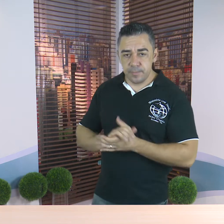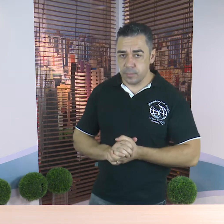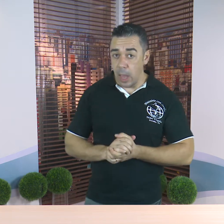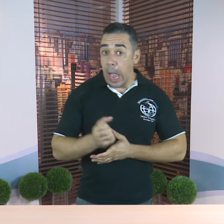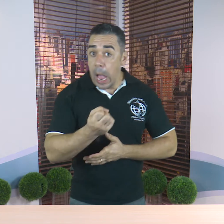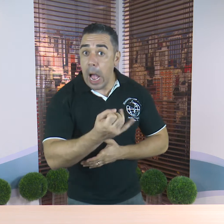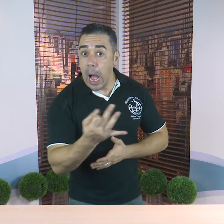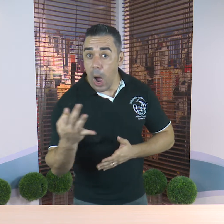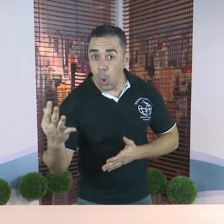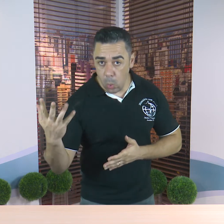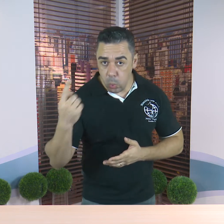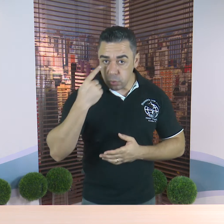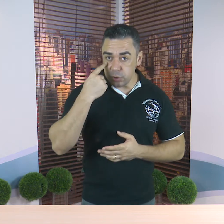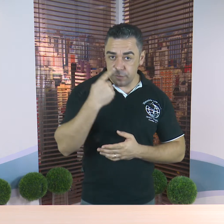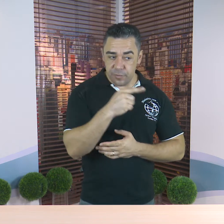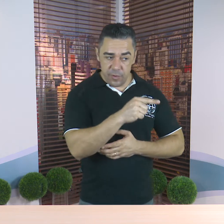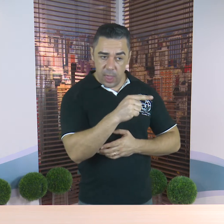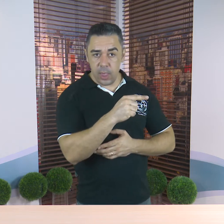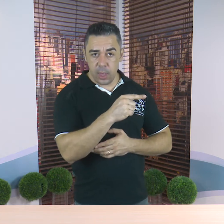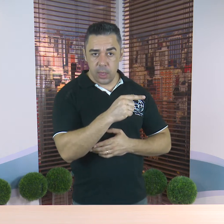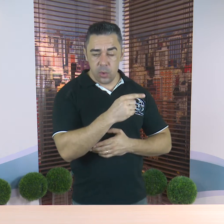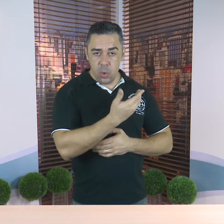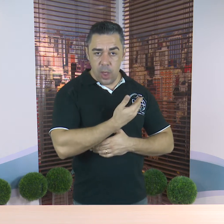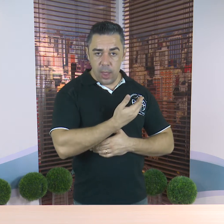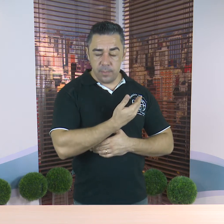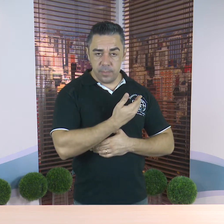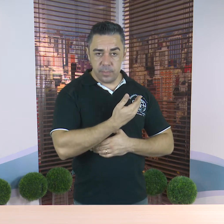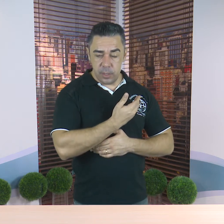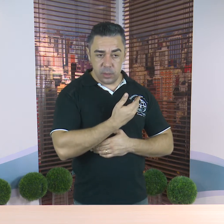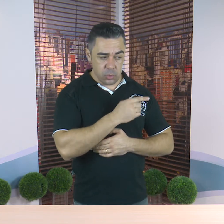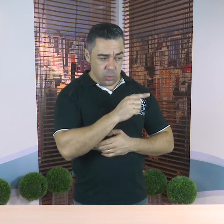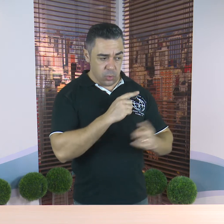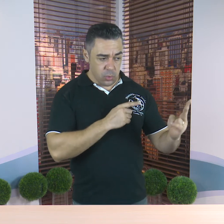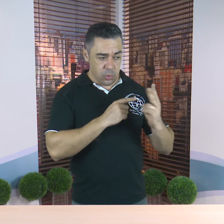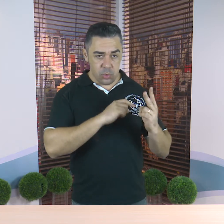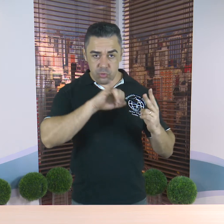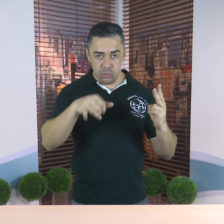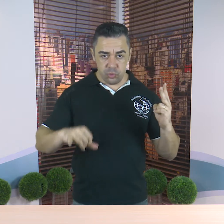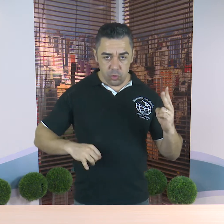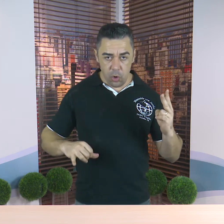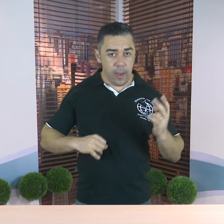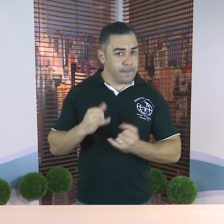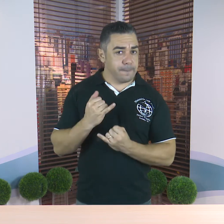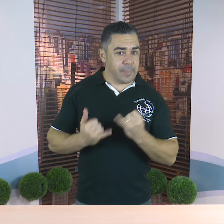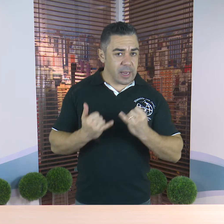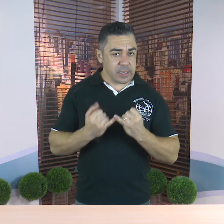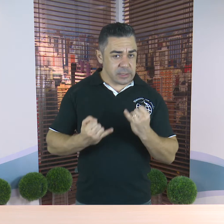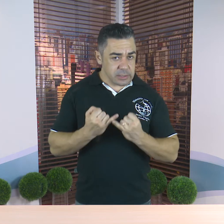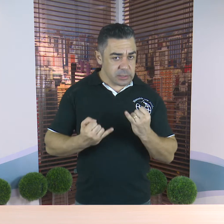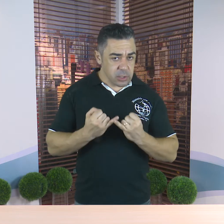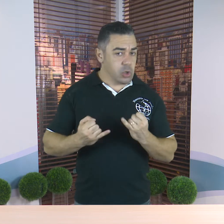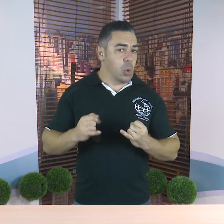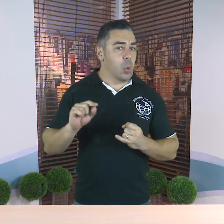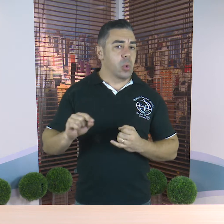nos discursos dos amigos de Jó semelhança com a teologia que posteriormente seria conhecida